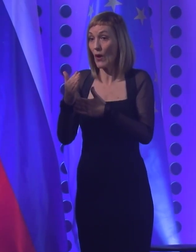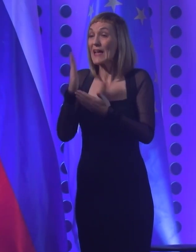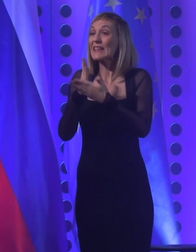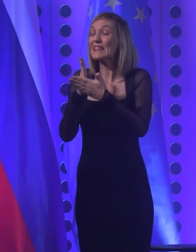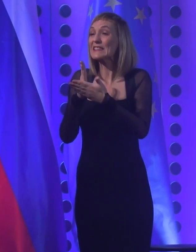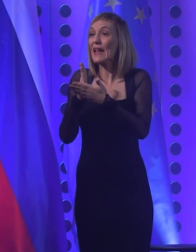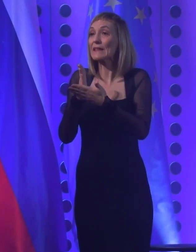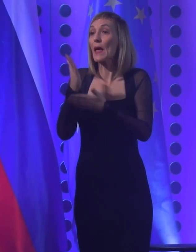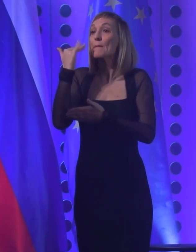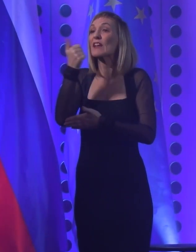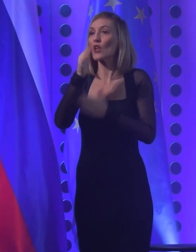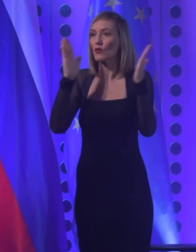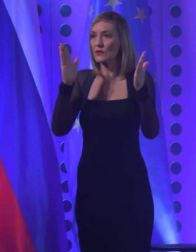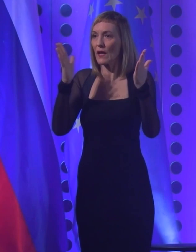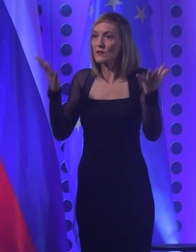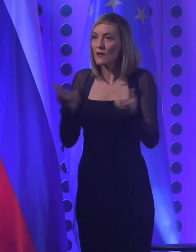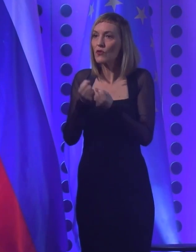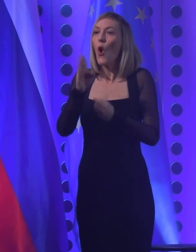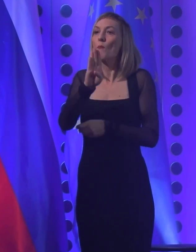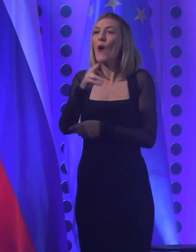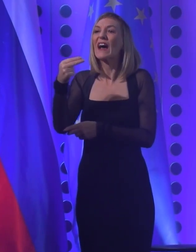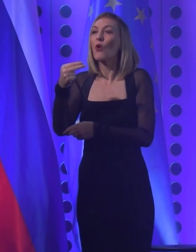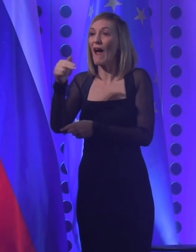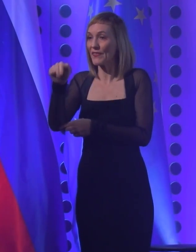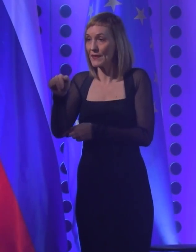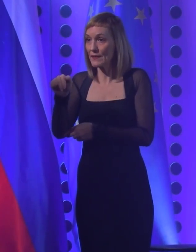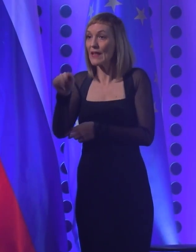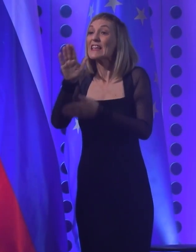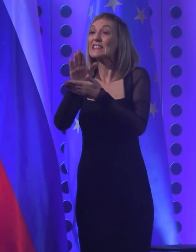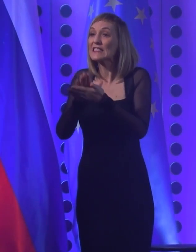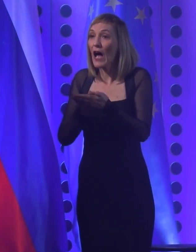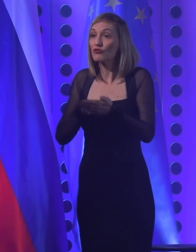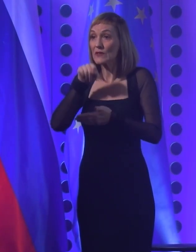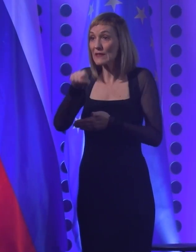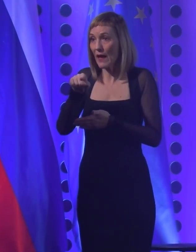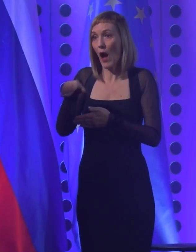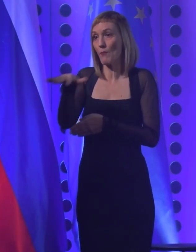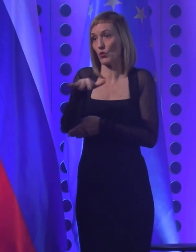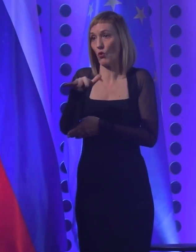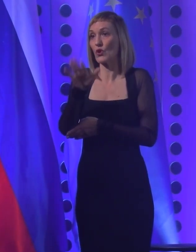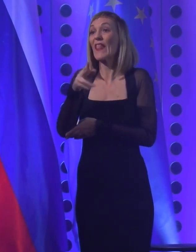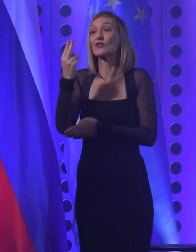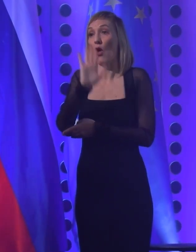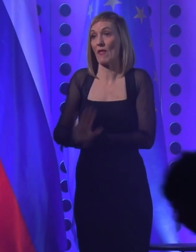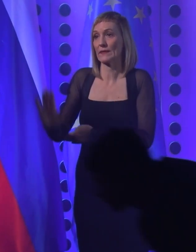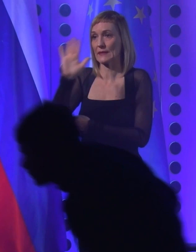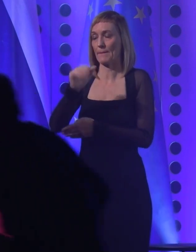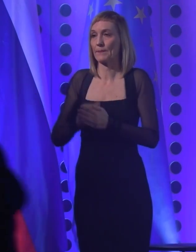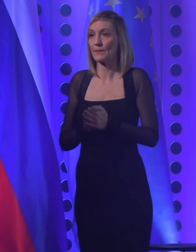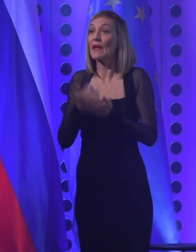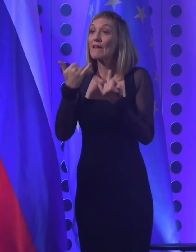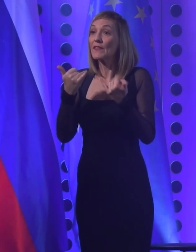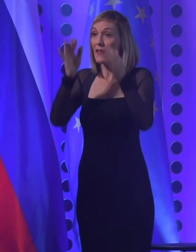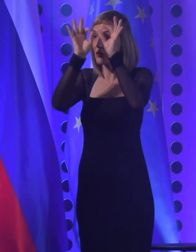prejšnjega stoletja osnoval Bojan Hrovatin, pionir tega področja na Slovenskem. Ob tej